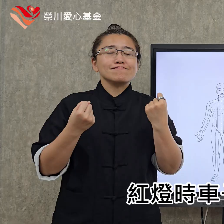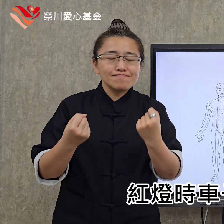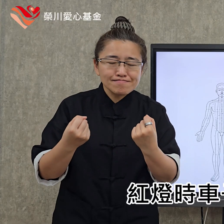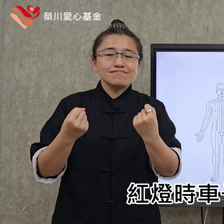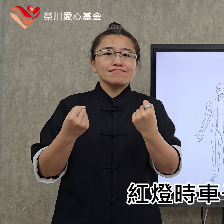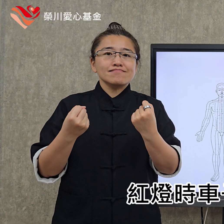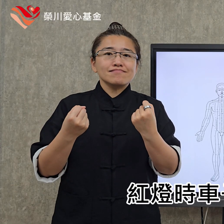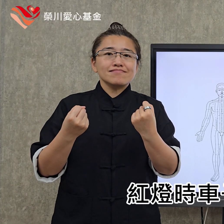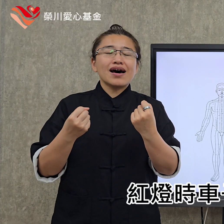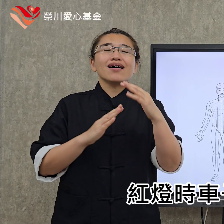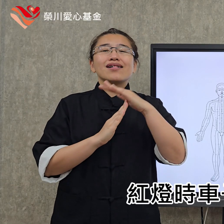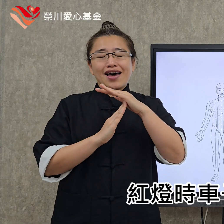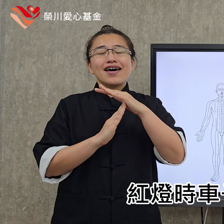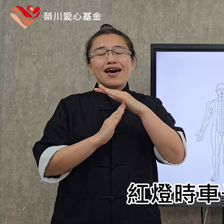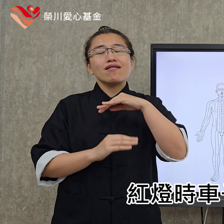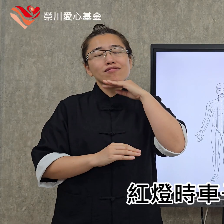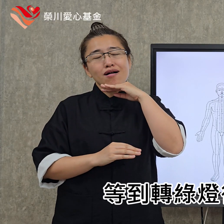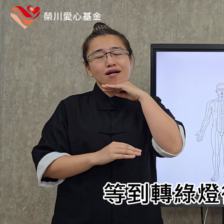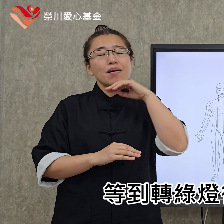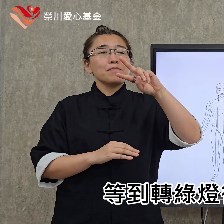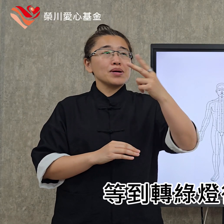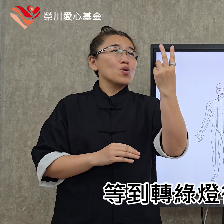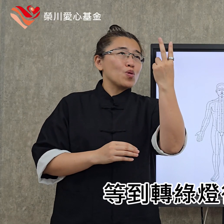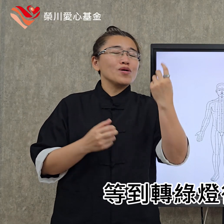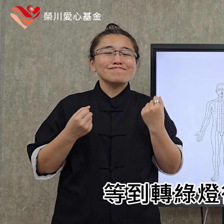低，等轉綠燈先繼續行。